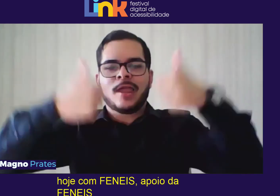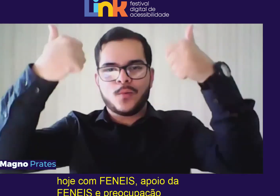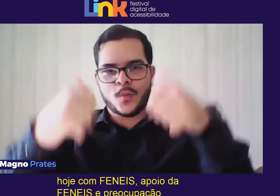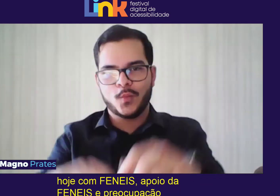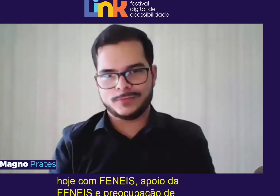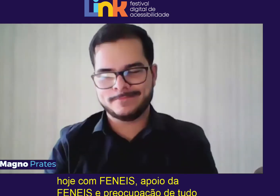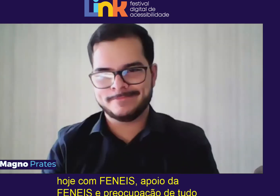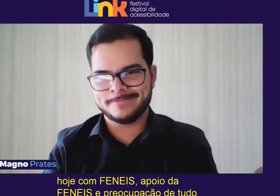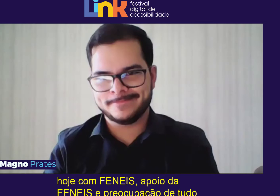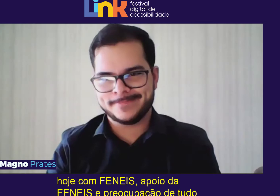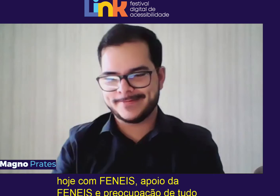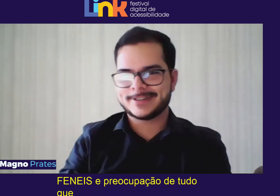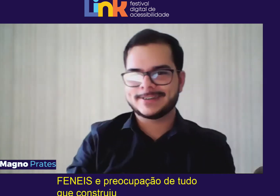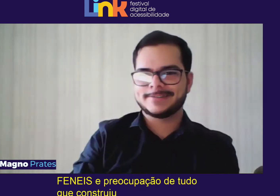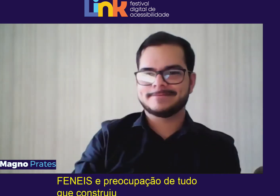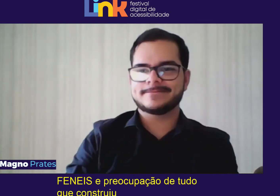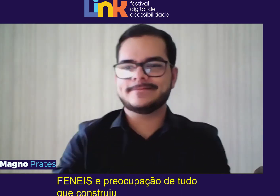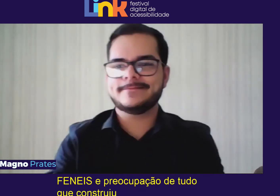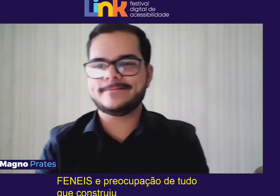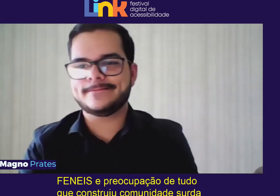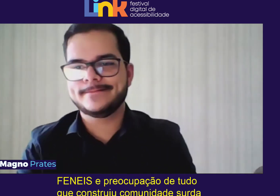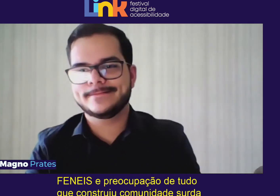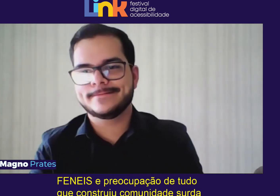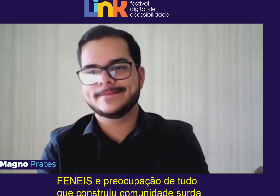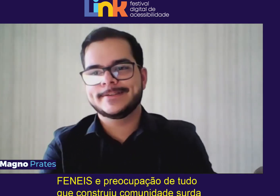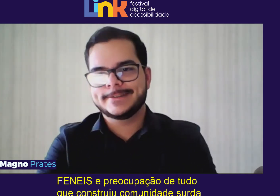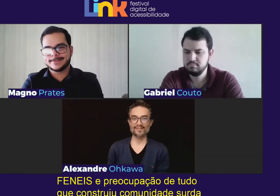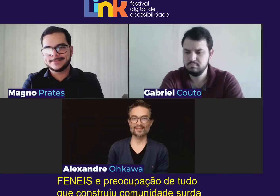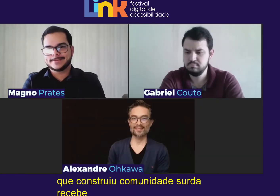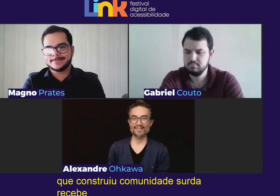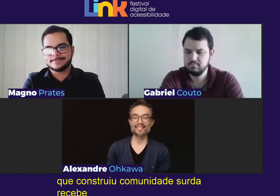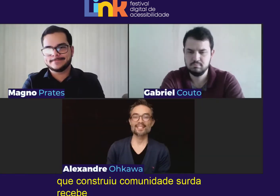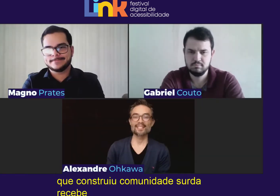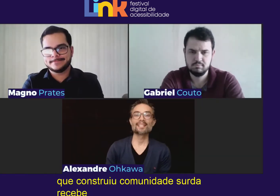grande avanço nessa equiparação entre ouvintes e surdos.